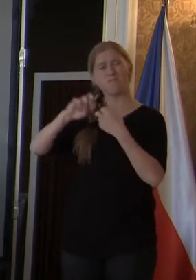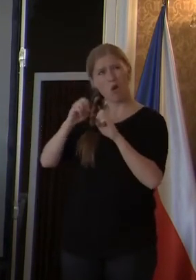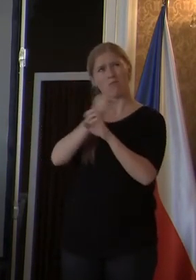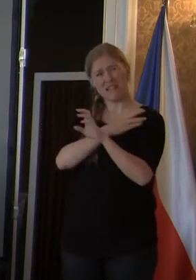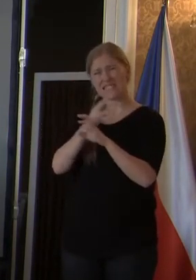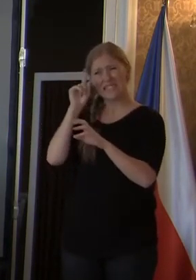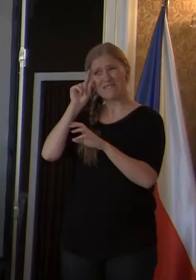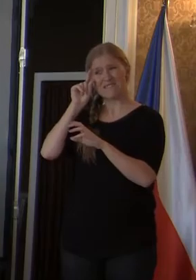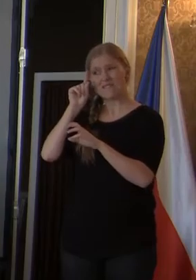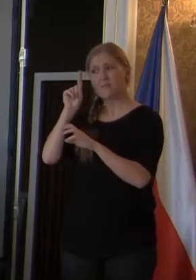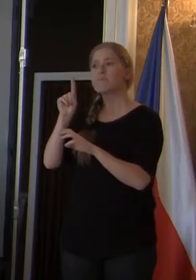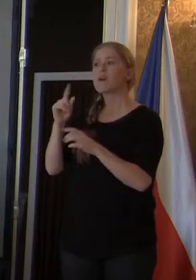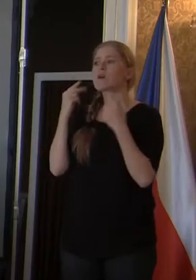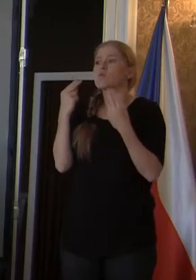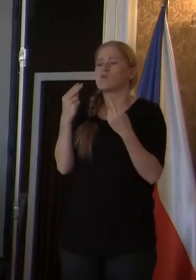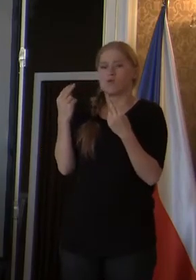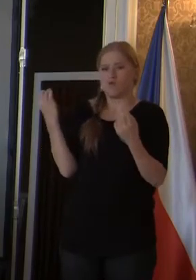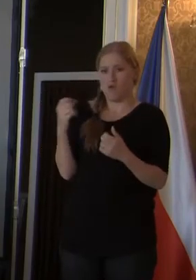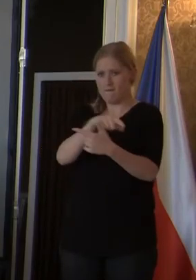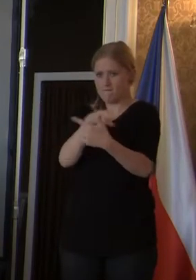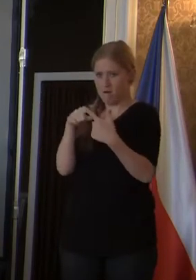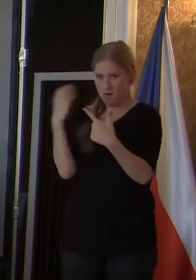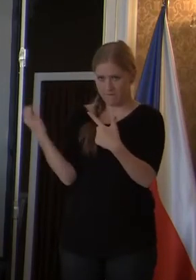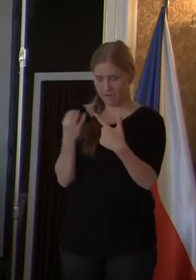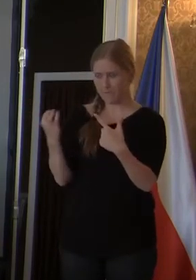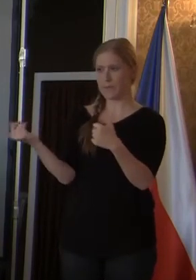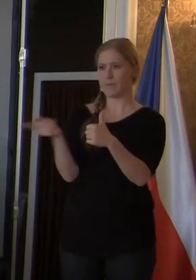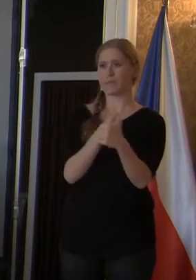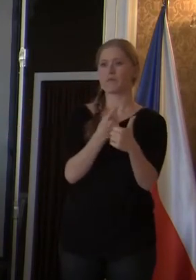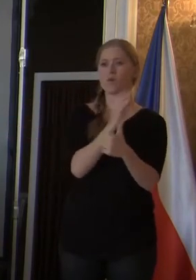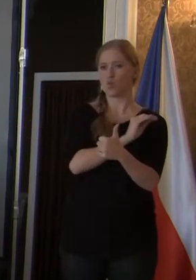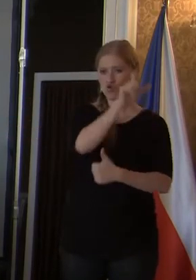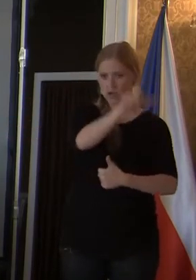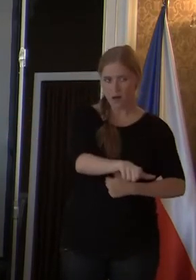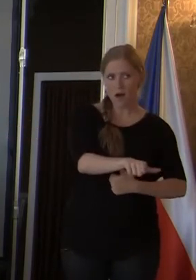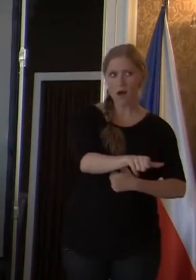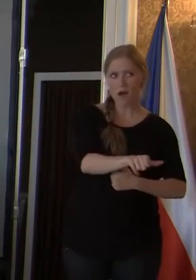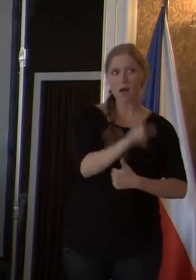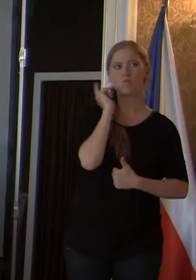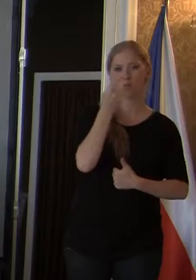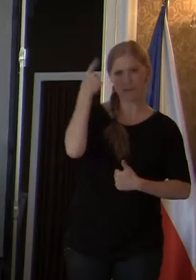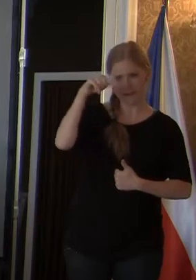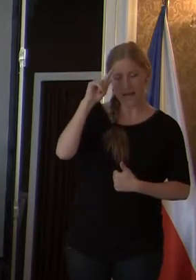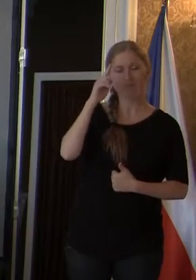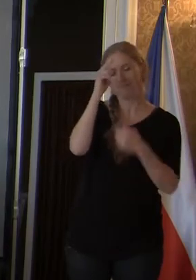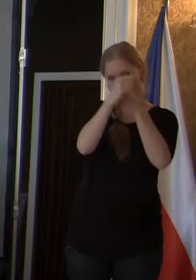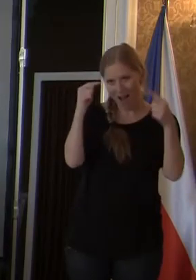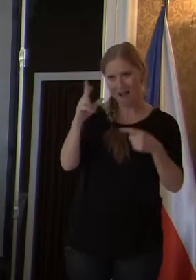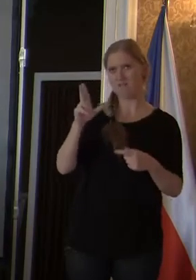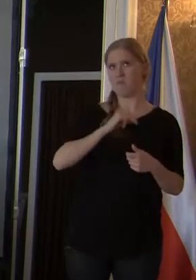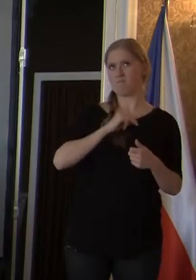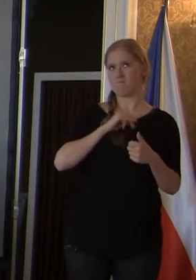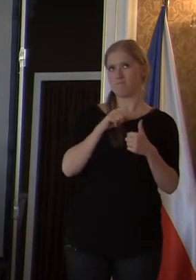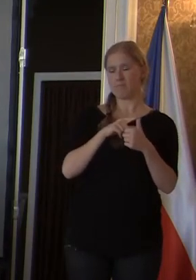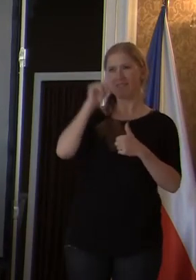aby učitelé splňovali jednak, aby byli vzděláni, aby věděli, jakým způsobem, aby uměli